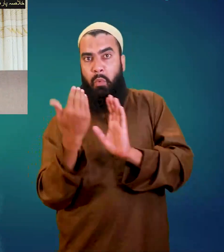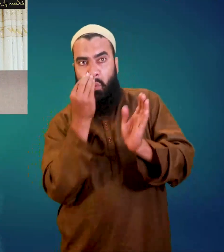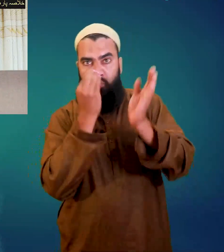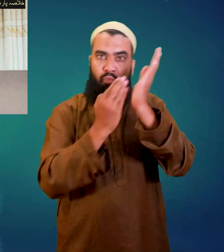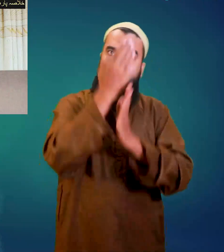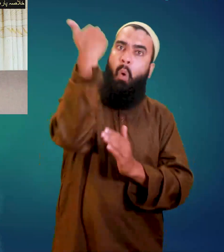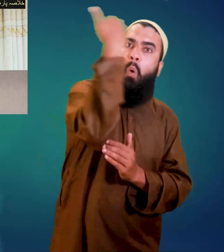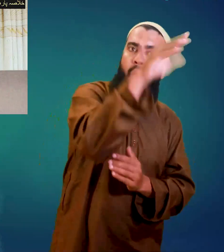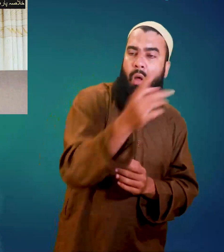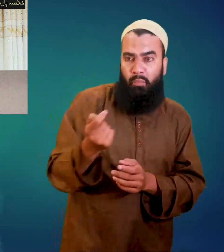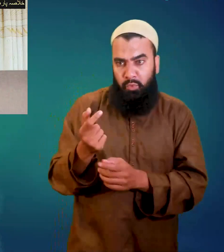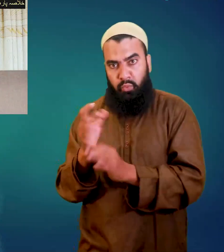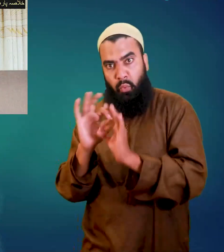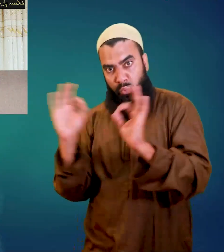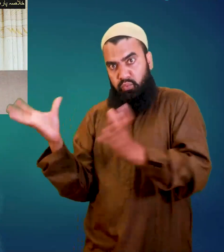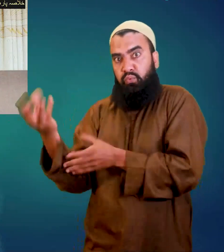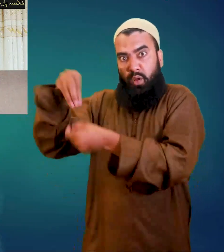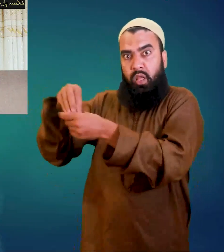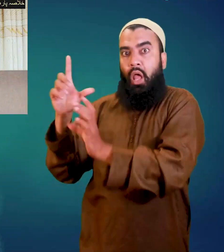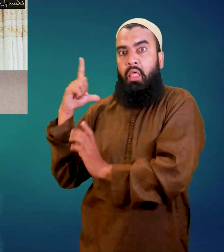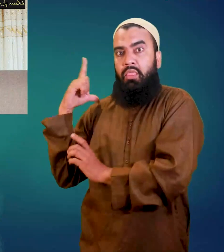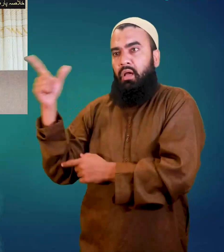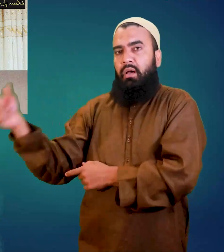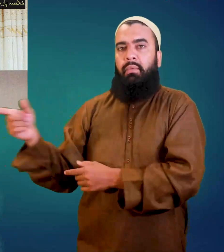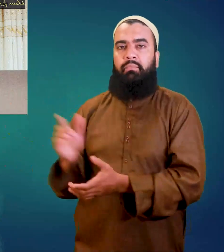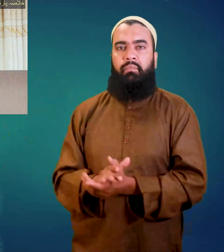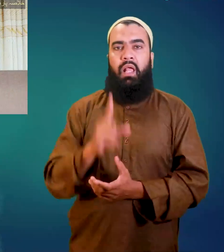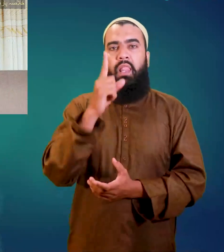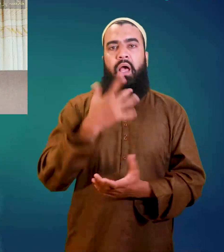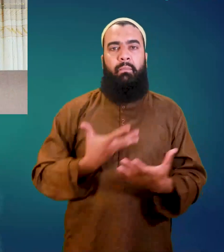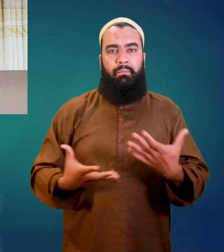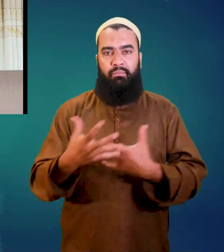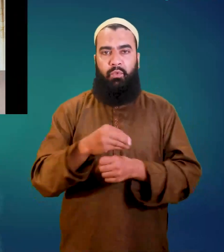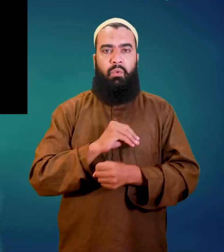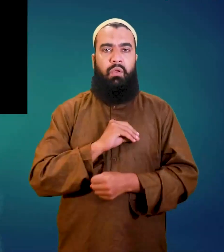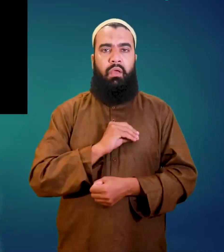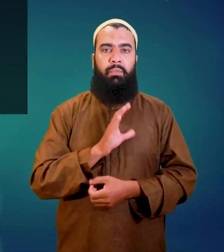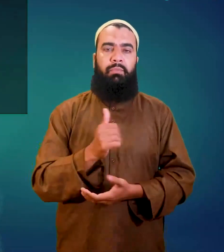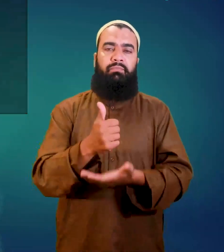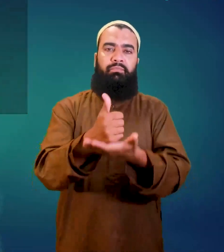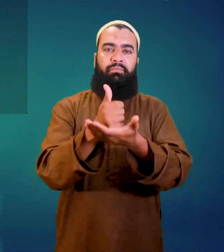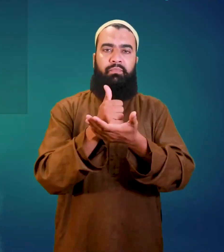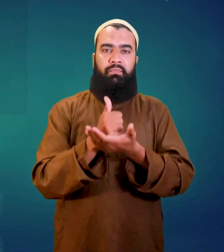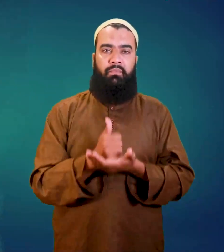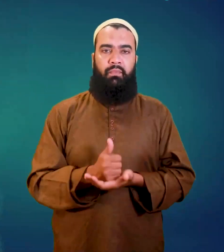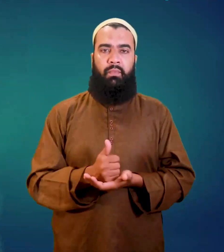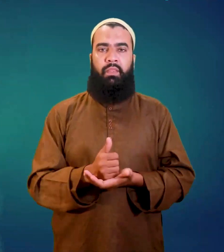مکمل ہوا۔ وآخر دعوانا ان الحمد للہ رب العالمین۔